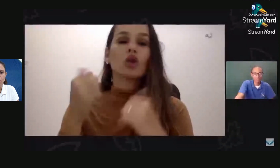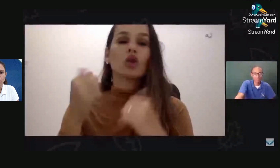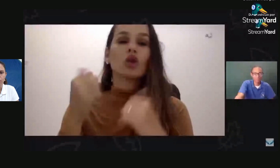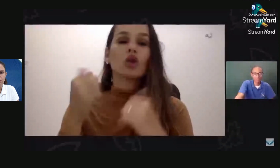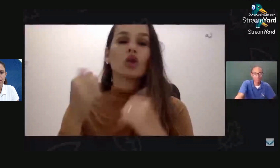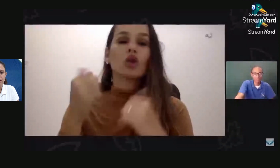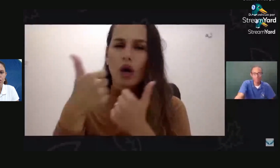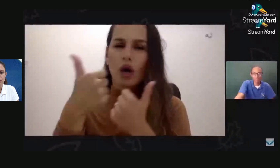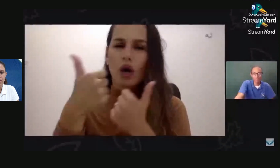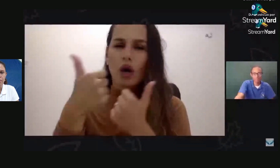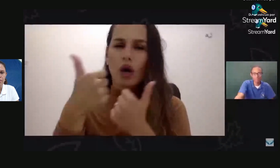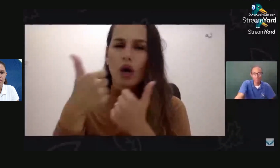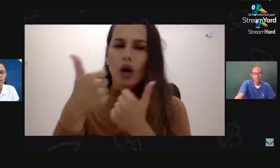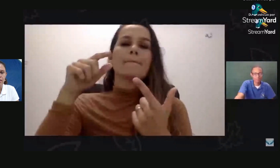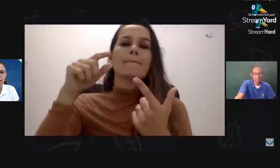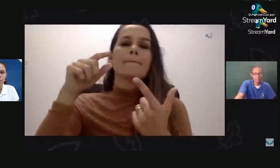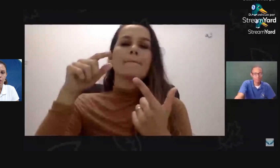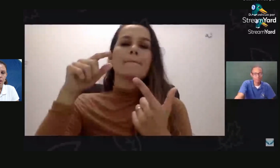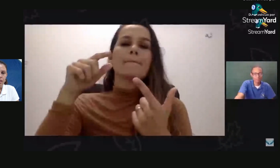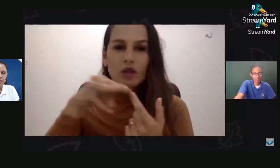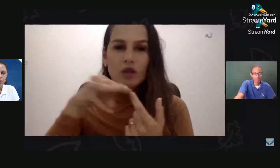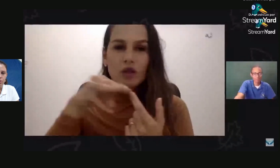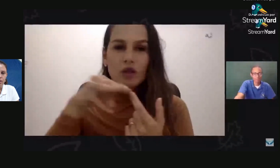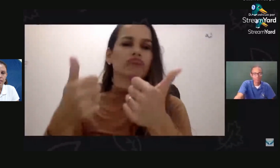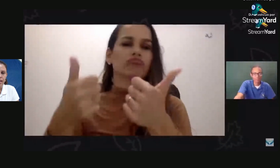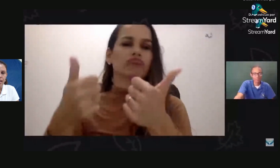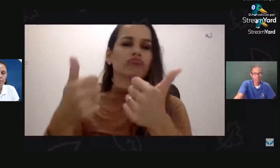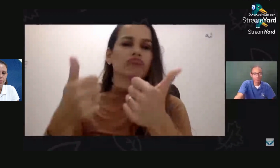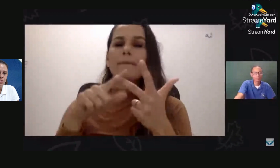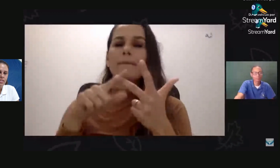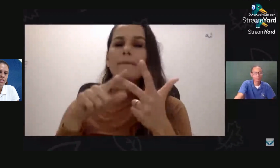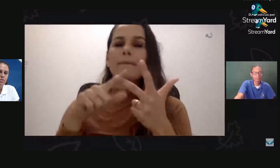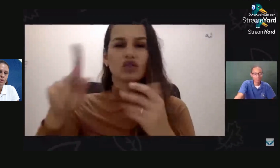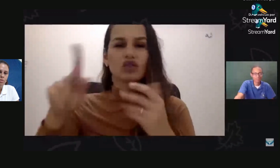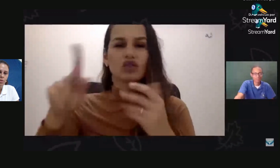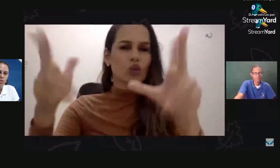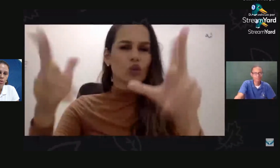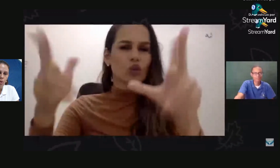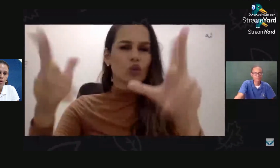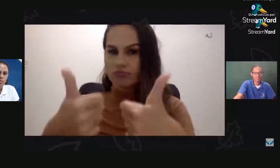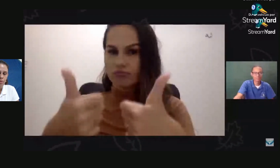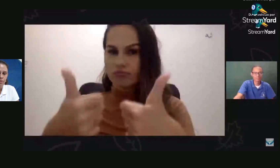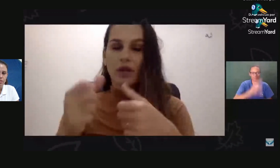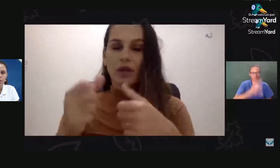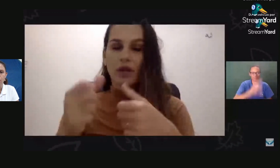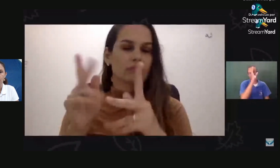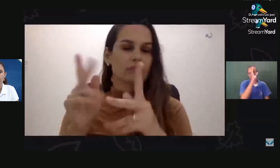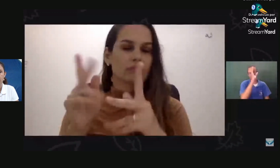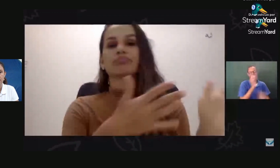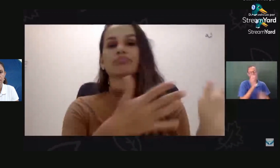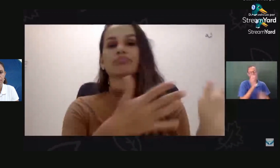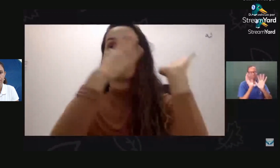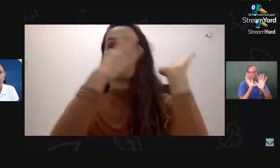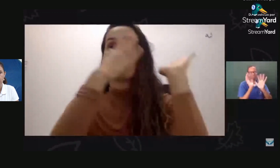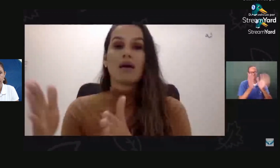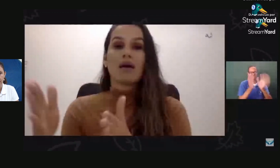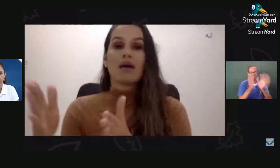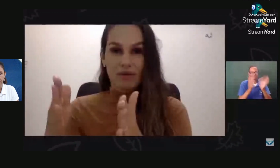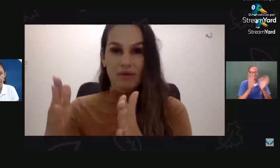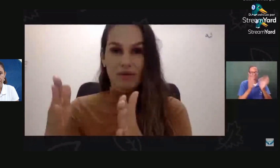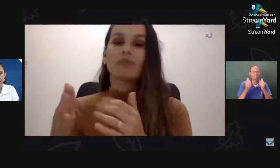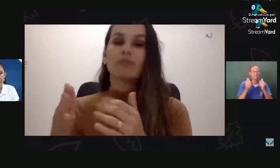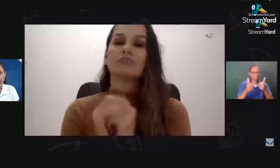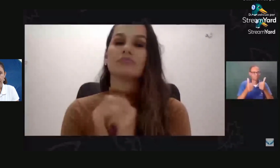muito bom, né? Nós tivemos, então, tradutor e intérpretes, tivemos monitores, professores, foi tudo